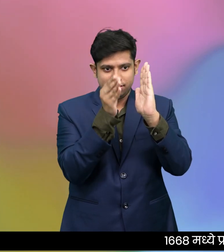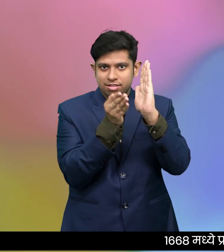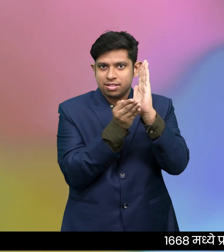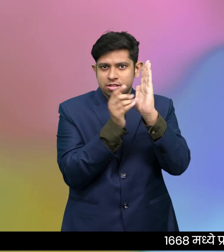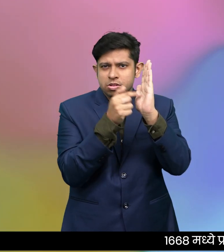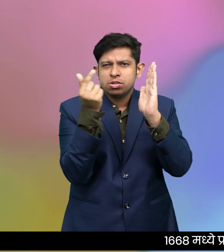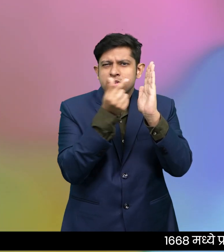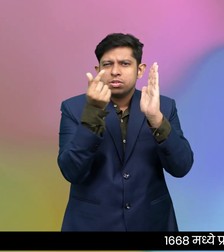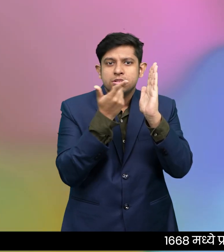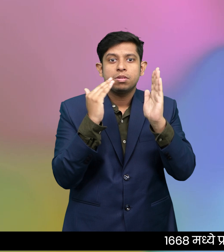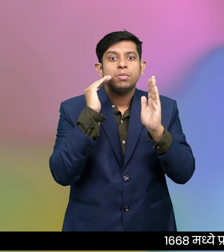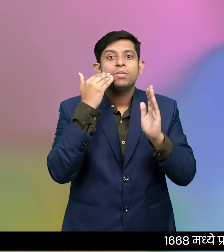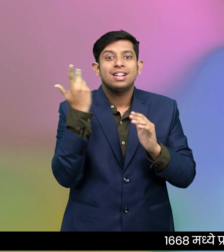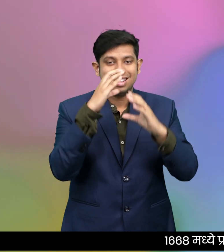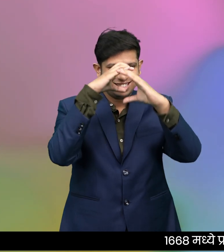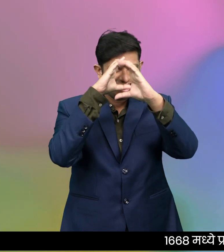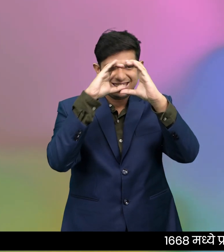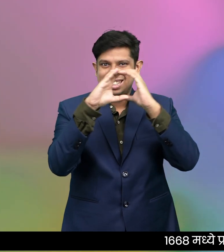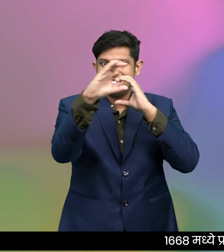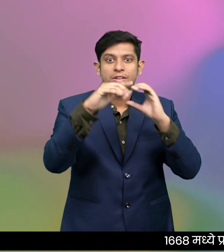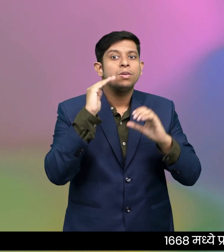1668 मध्ये प्रथम वापरण्यात आले होते,